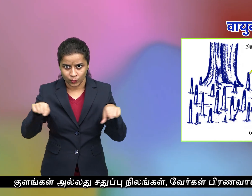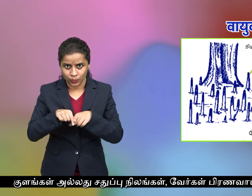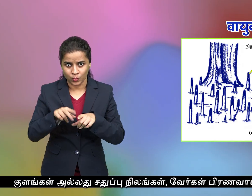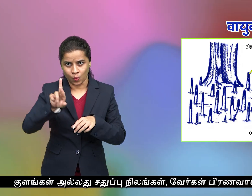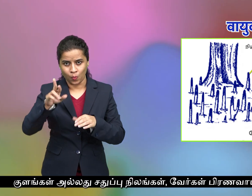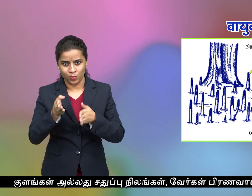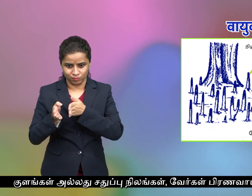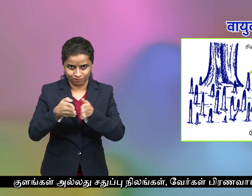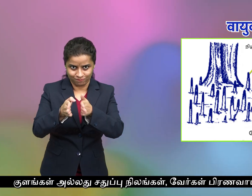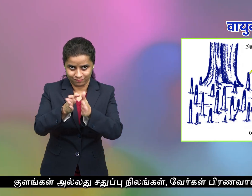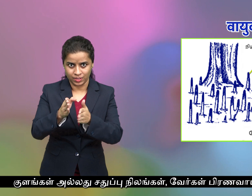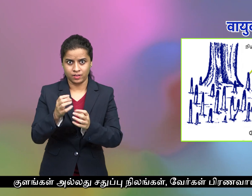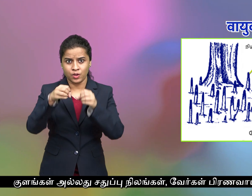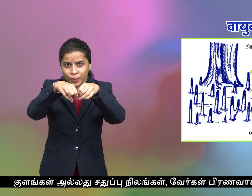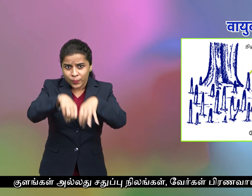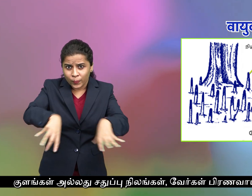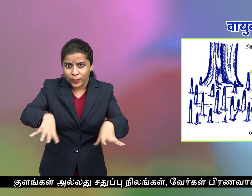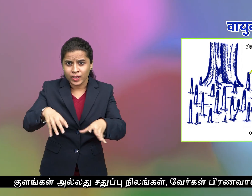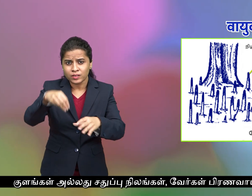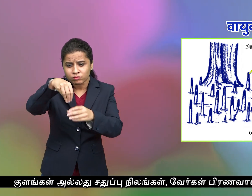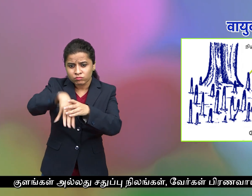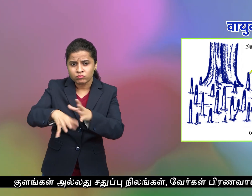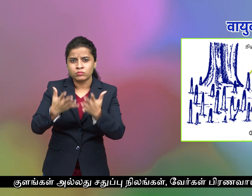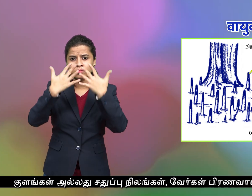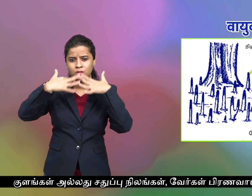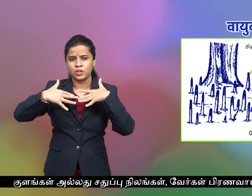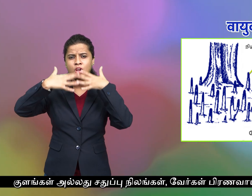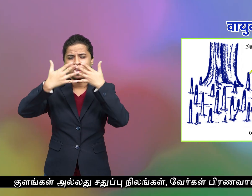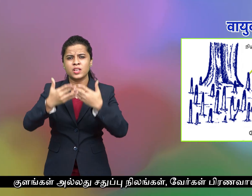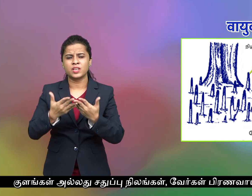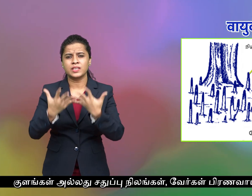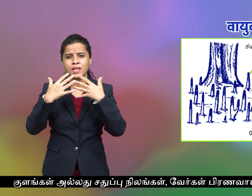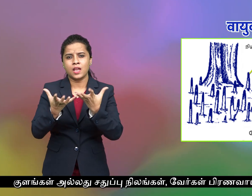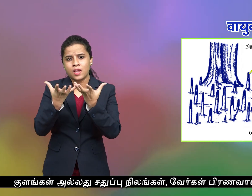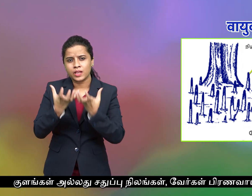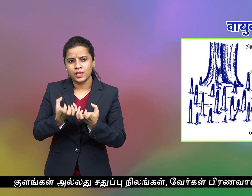குளங்கள் அல்லது சதுப்பு நிலங்கள் வேர்கள் பிராணவாயுவை பெற முடியாது.